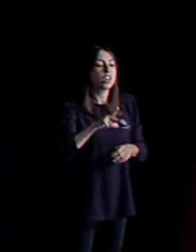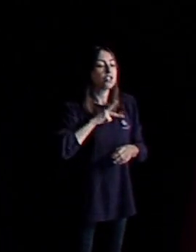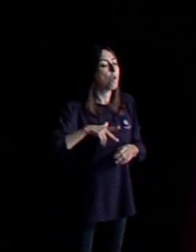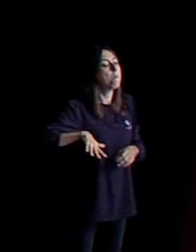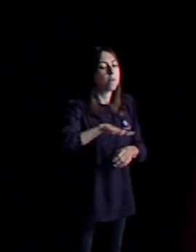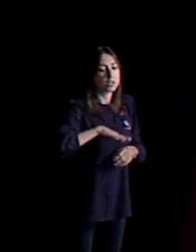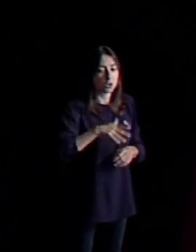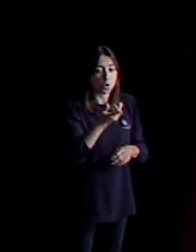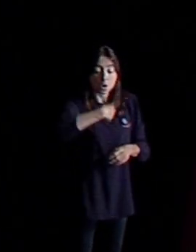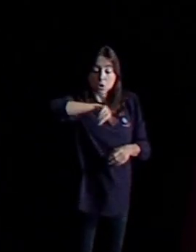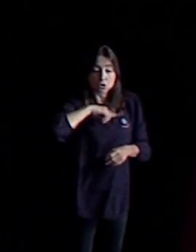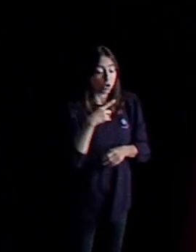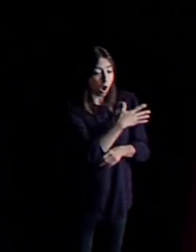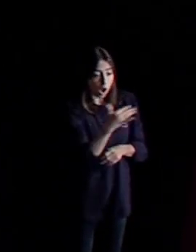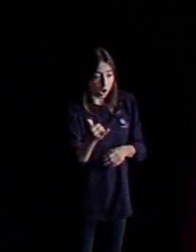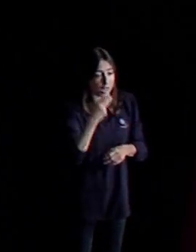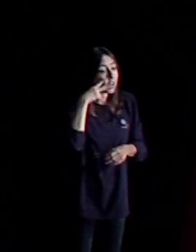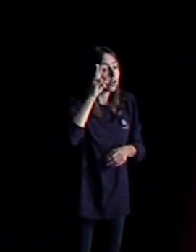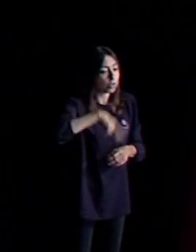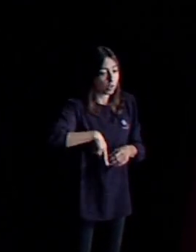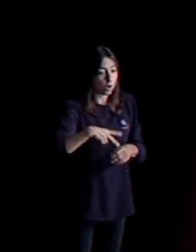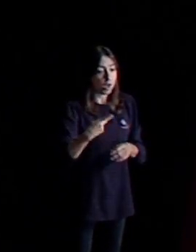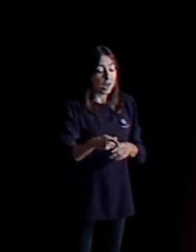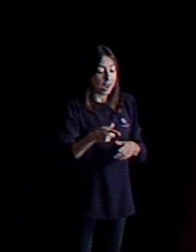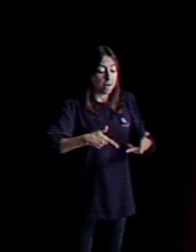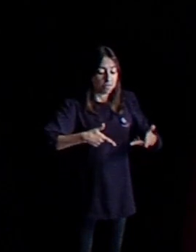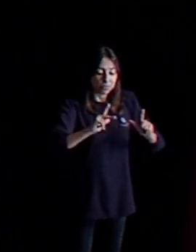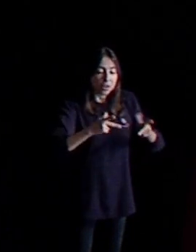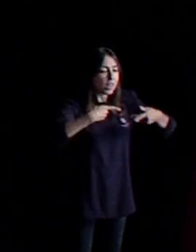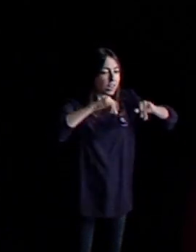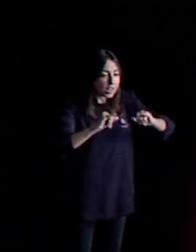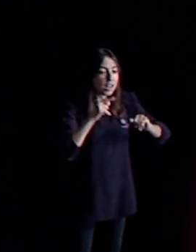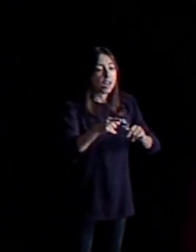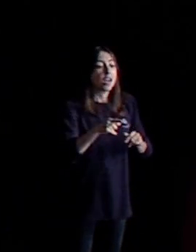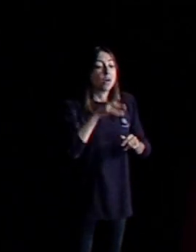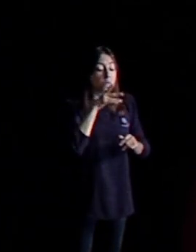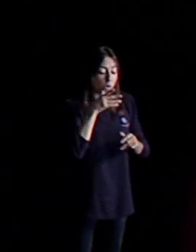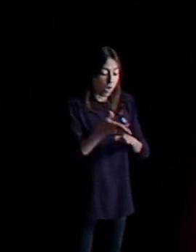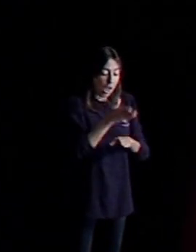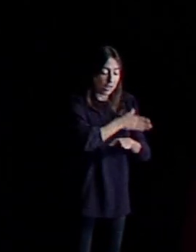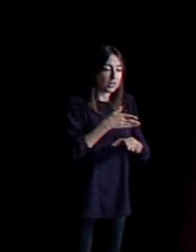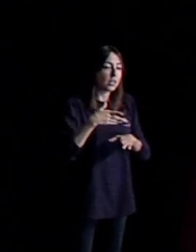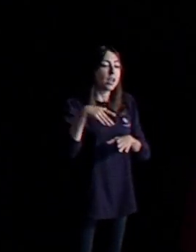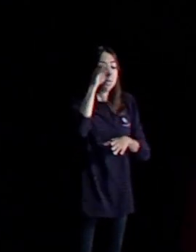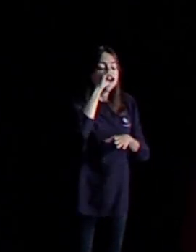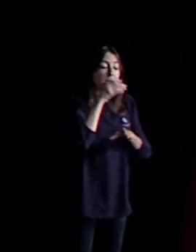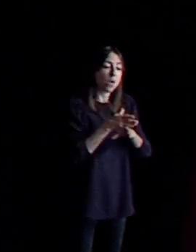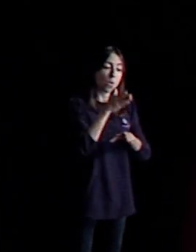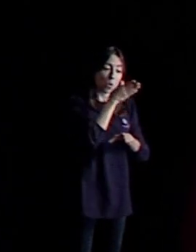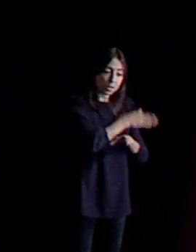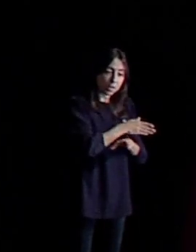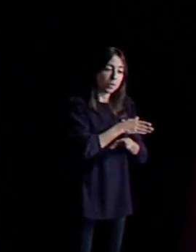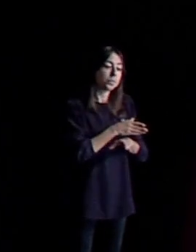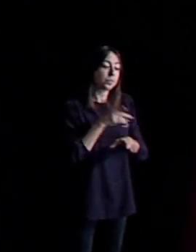tenemos reconocidos. La intolerancia se fundamenta en los prejuicios y estos